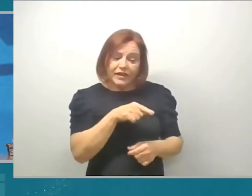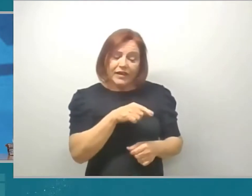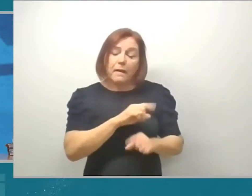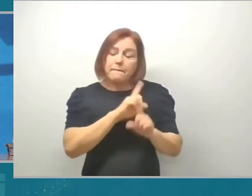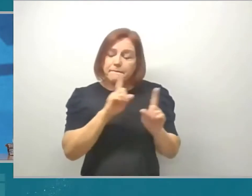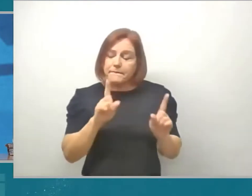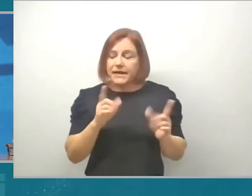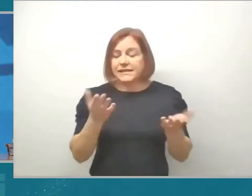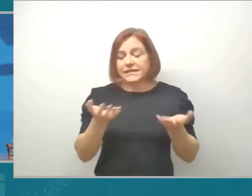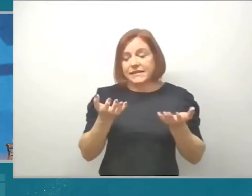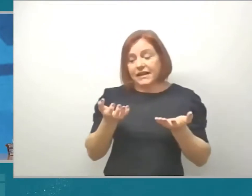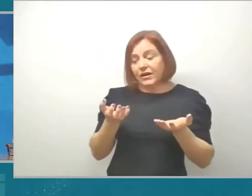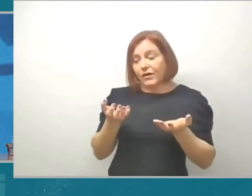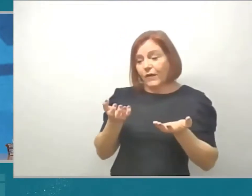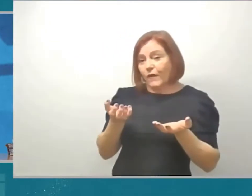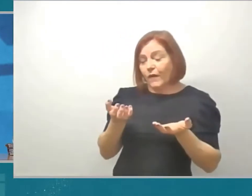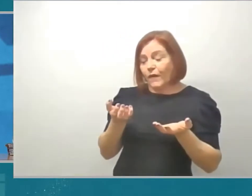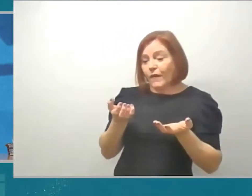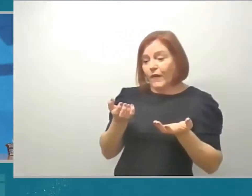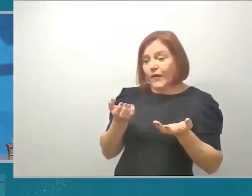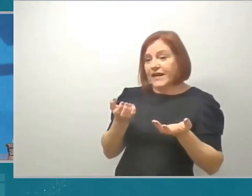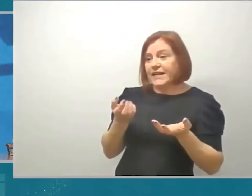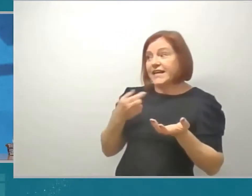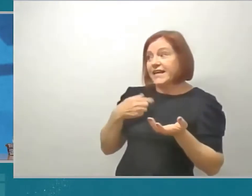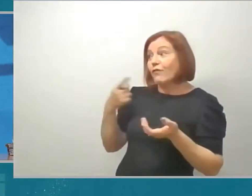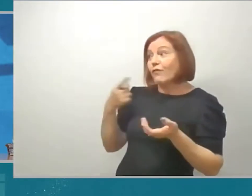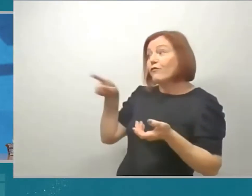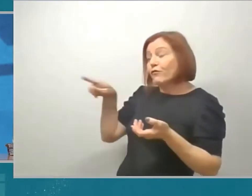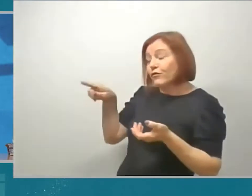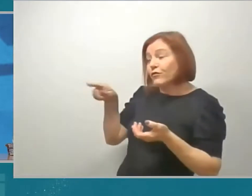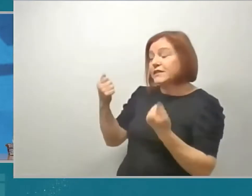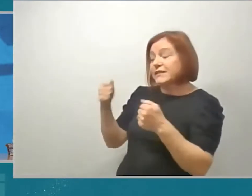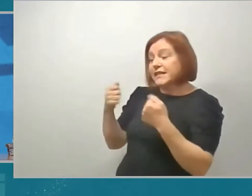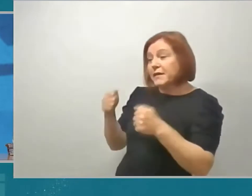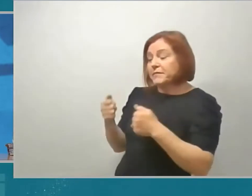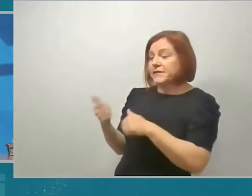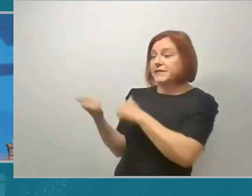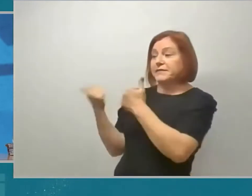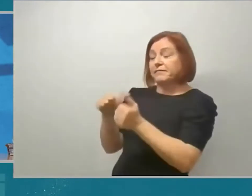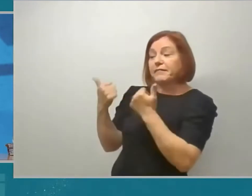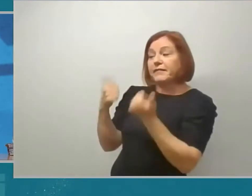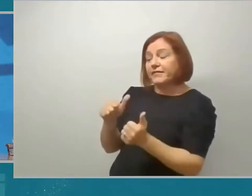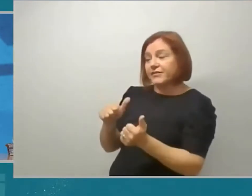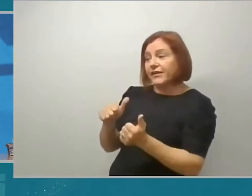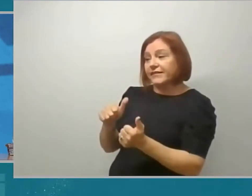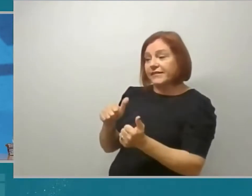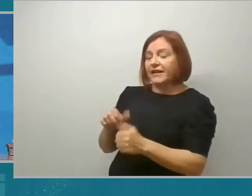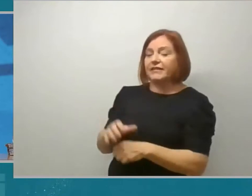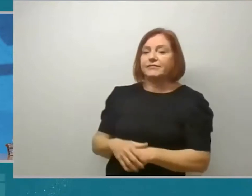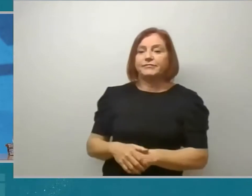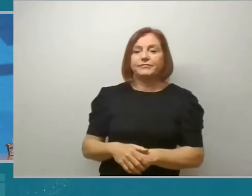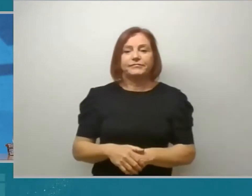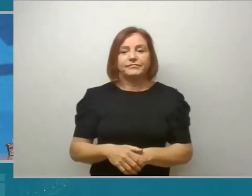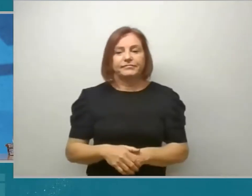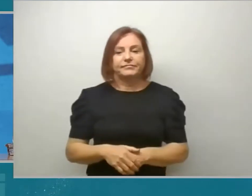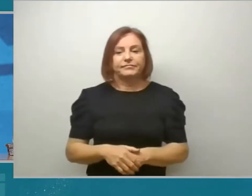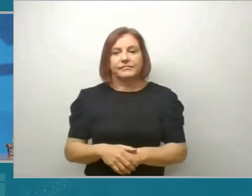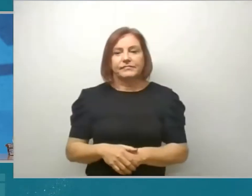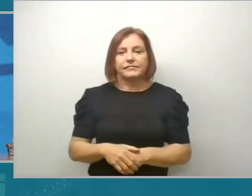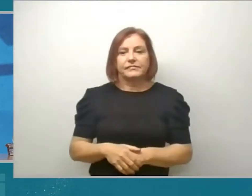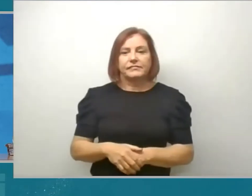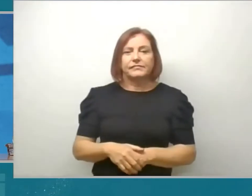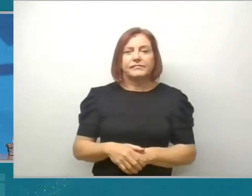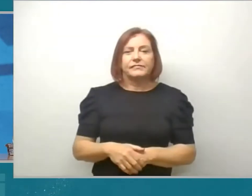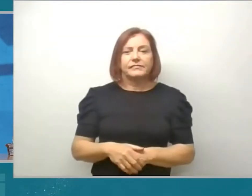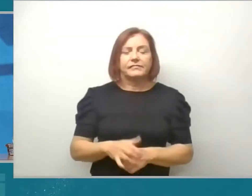depois eu batizo você. Quer dizer, João Batista precisa ser batizado. Então o Senhor disse: deixa por enquanto, porque